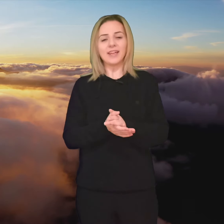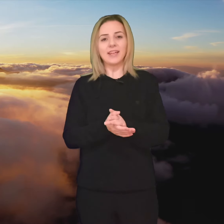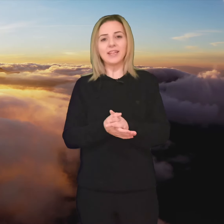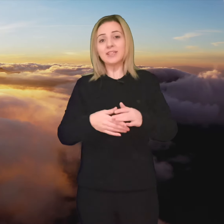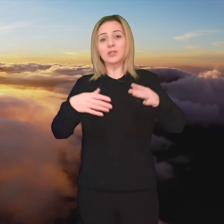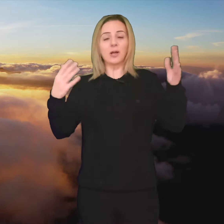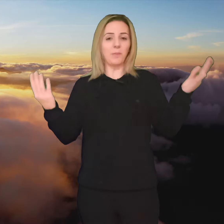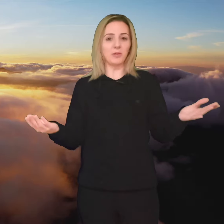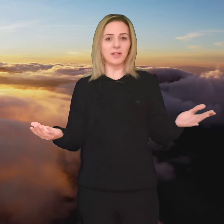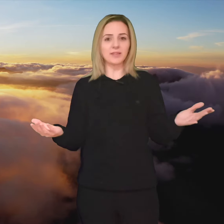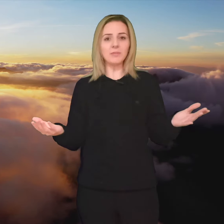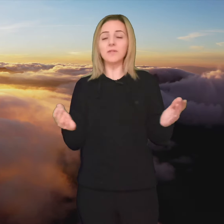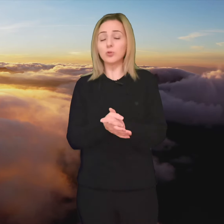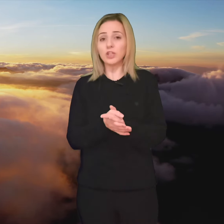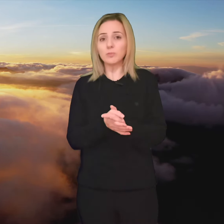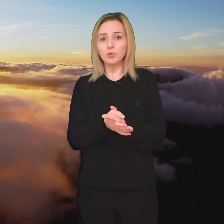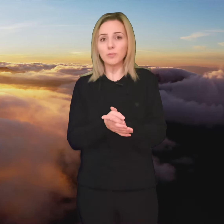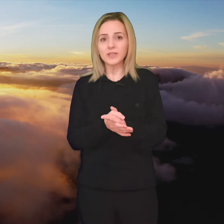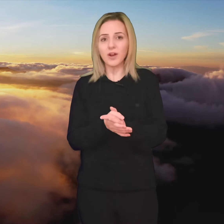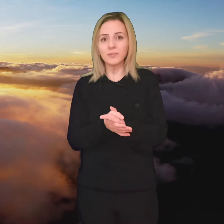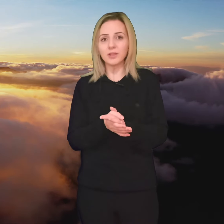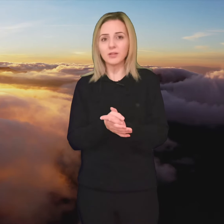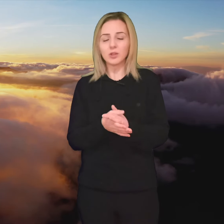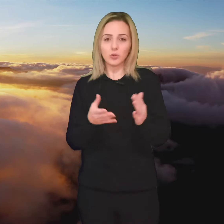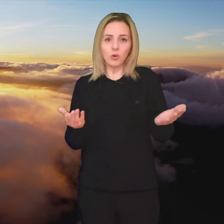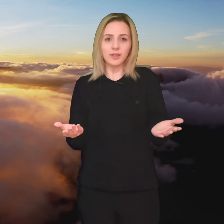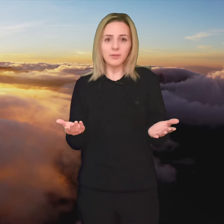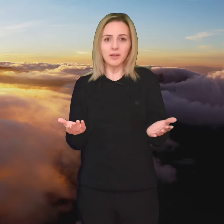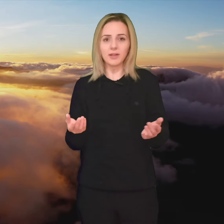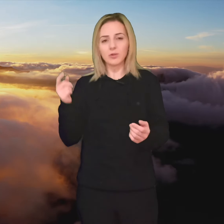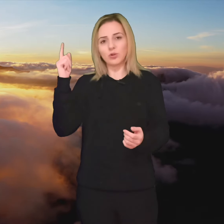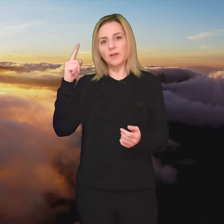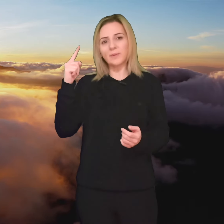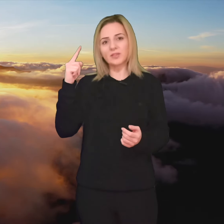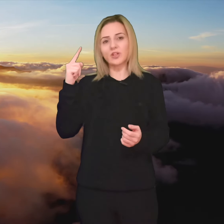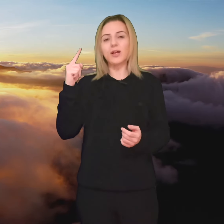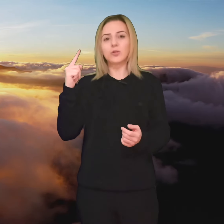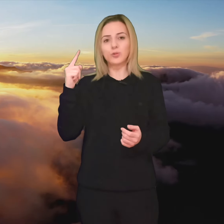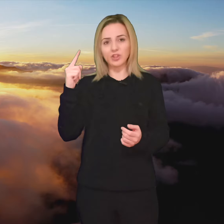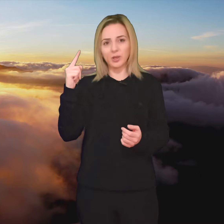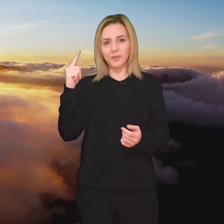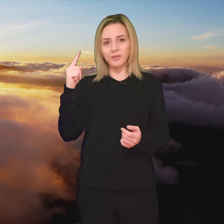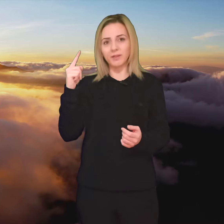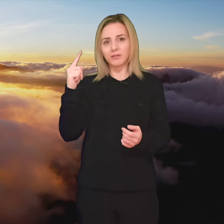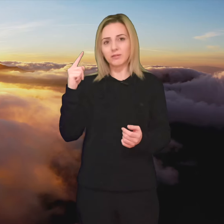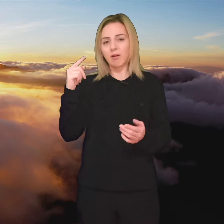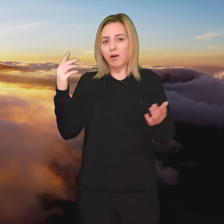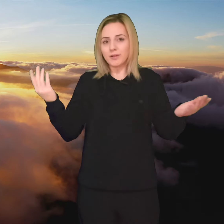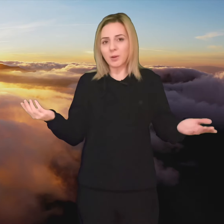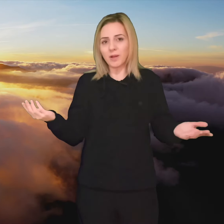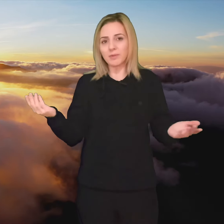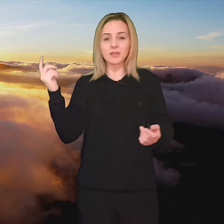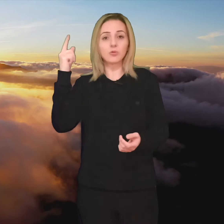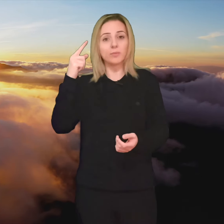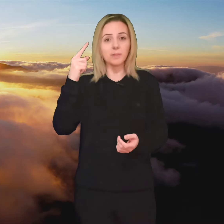ve hiç kapanmaz, değil mi? Evet, güneşin bir düğmesi var mı? Yok, değil mi? Düğmeye basınca güneş kapanır mı?